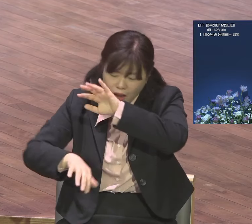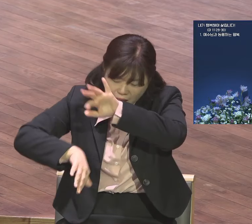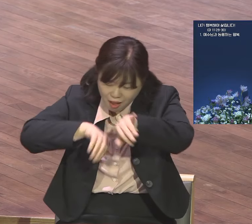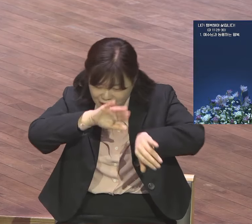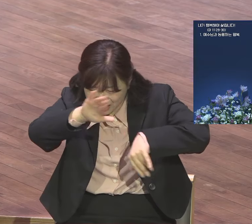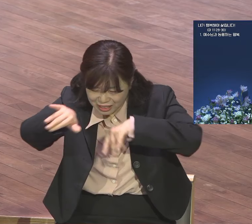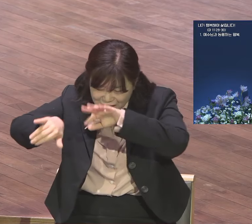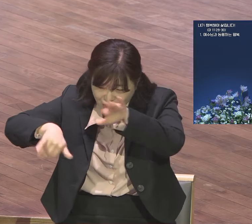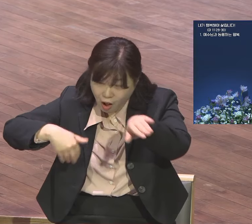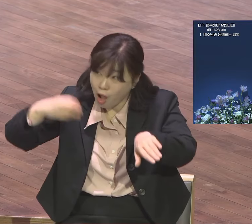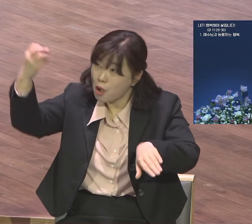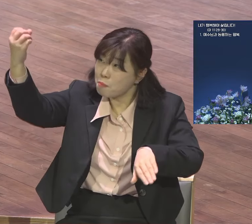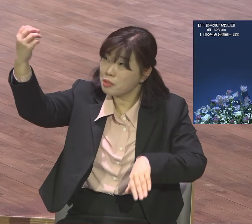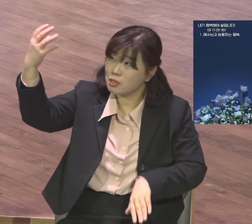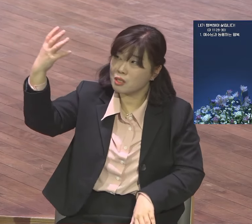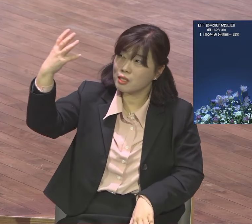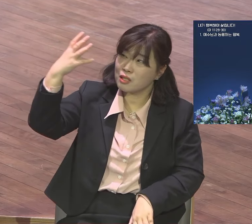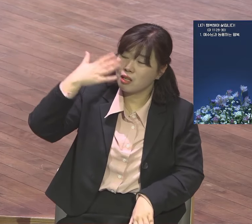빛으로